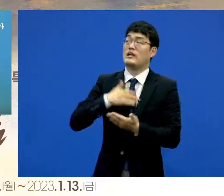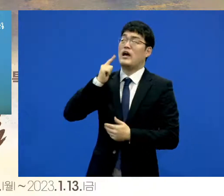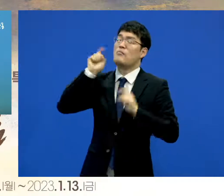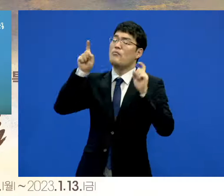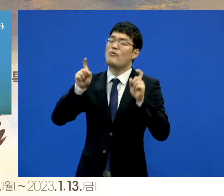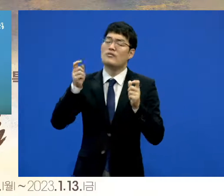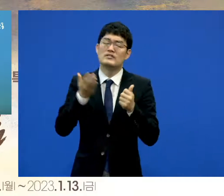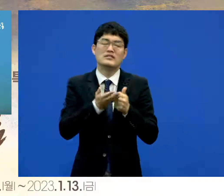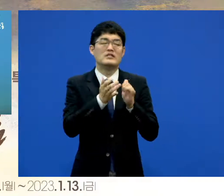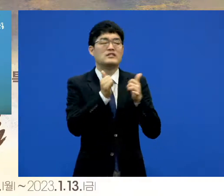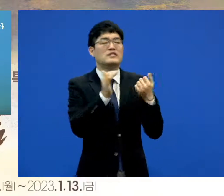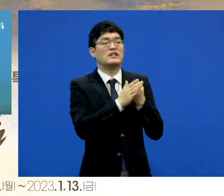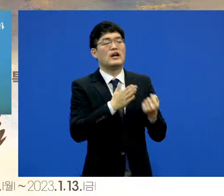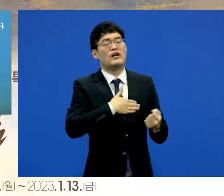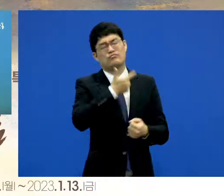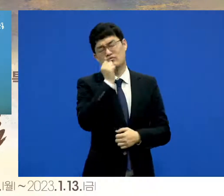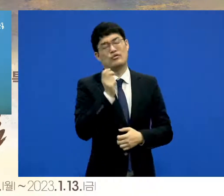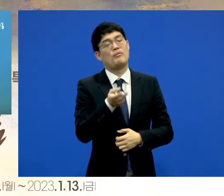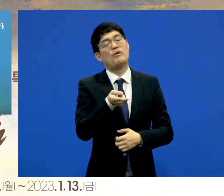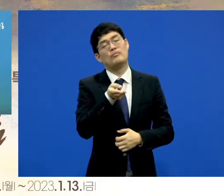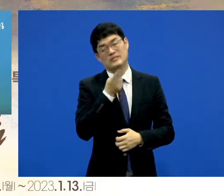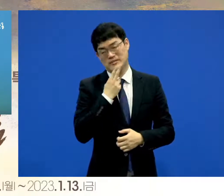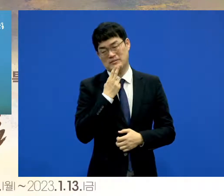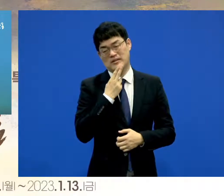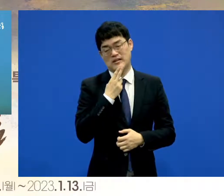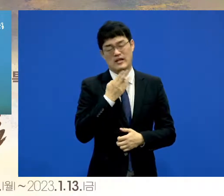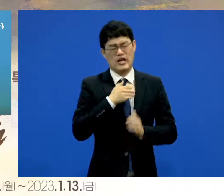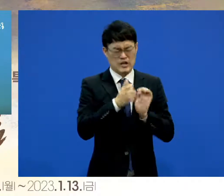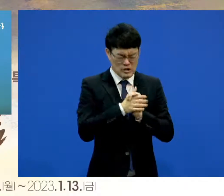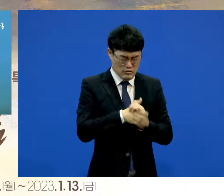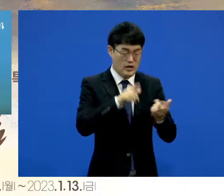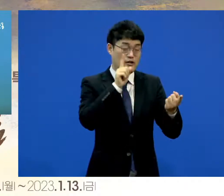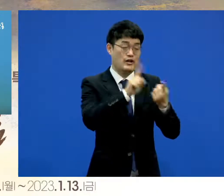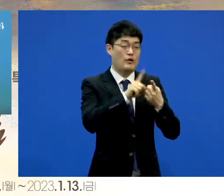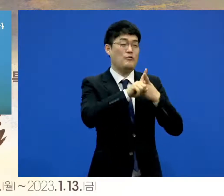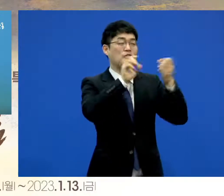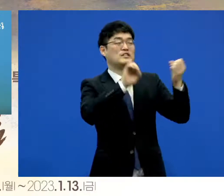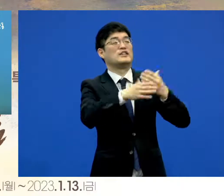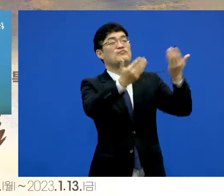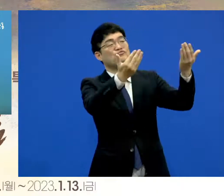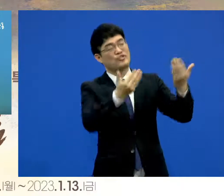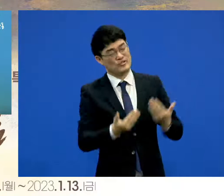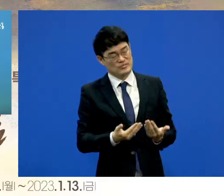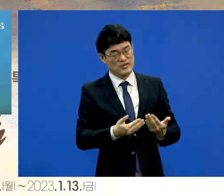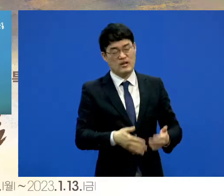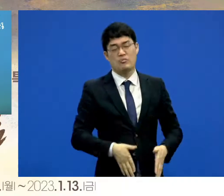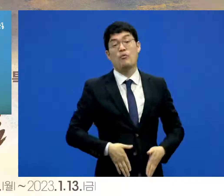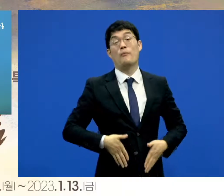내가 기도하는 대로 하나님은 다 응답해 주셨습니다. 봄이에요.